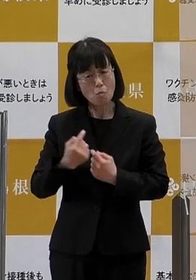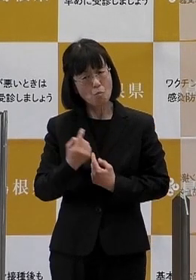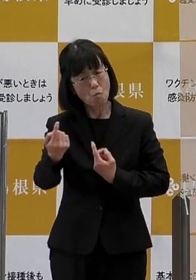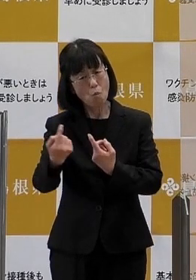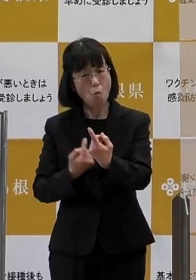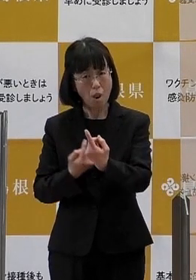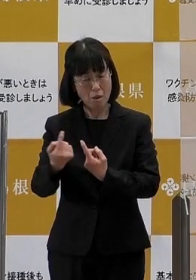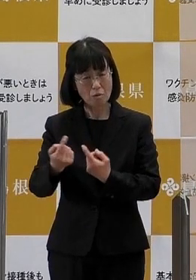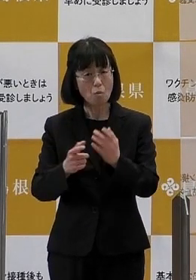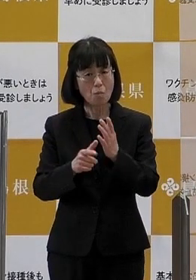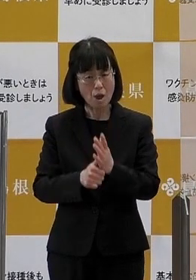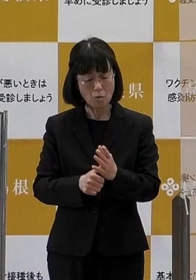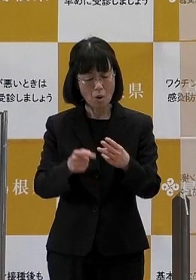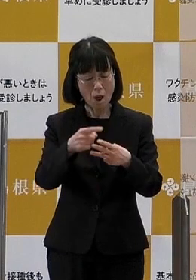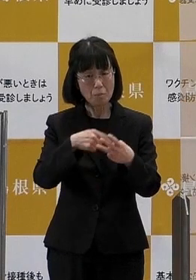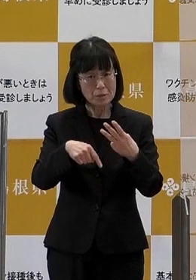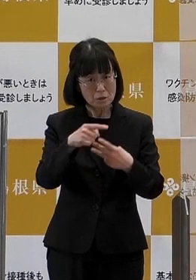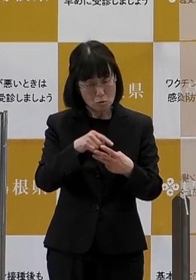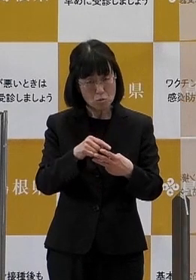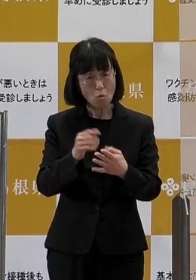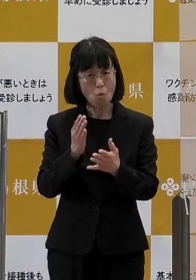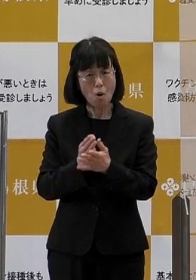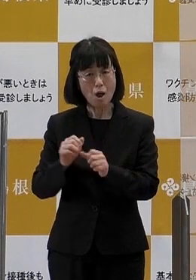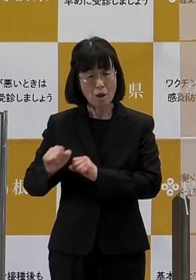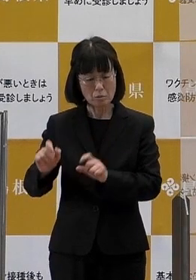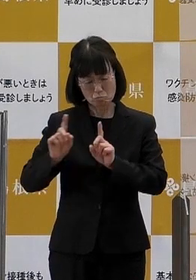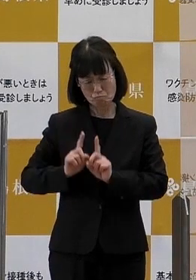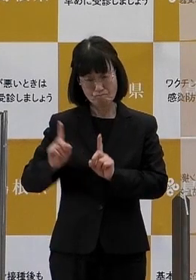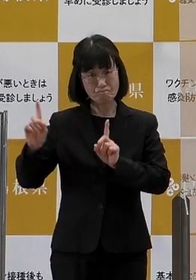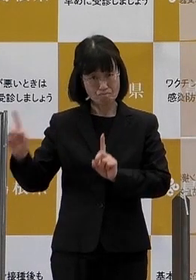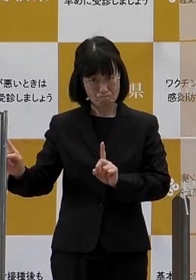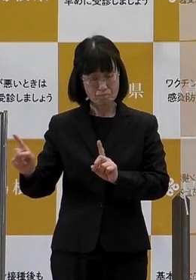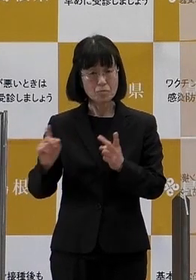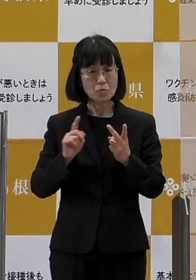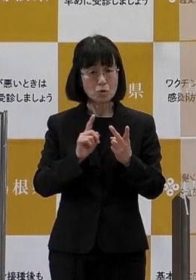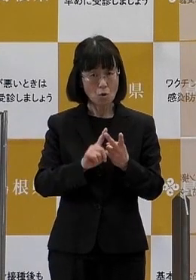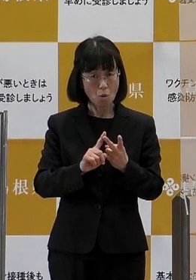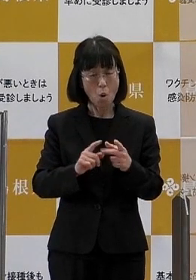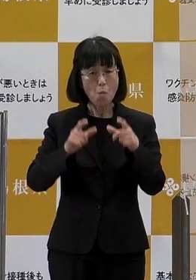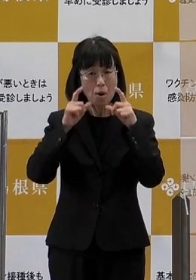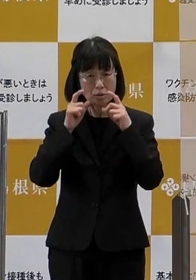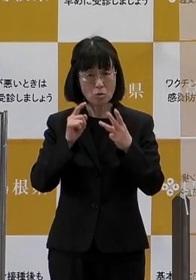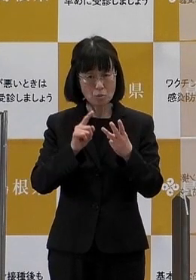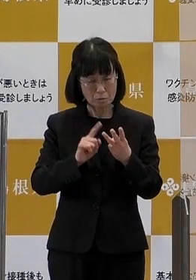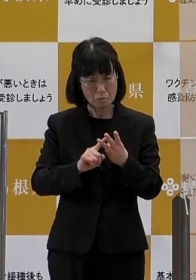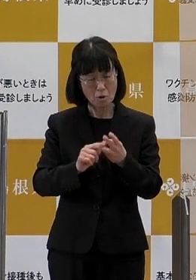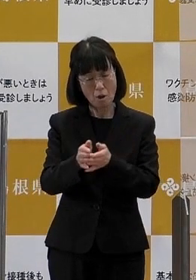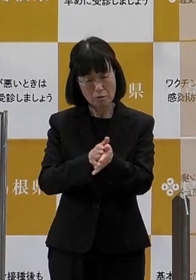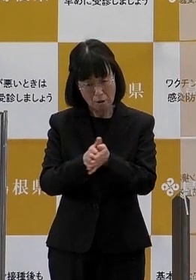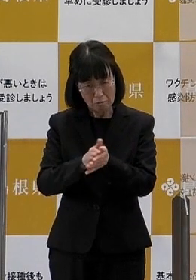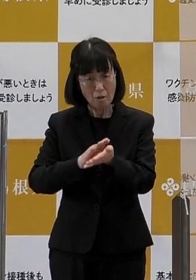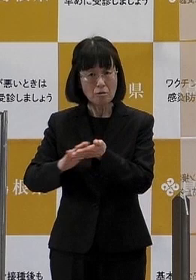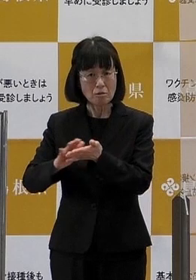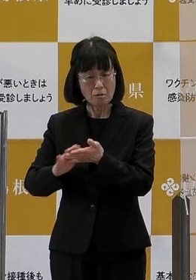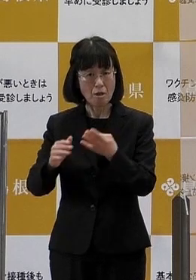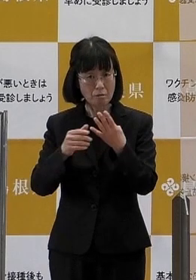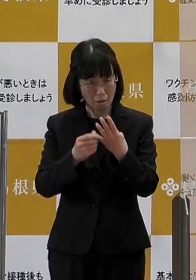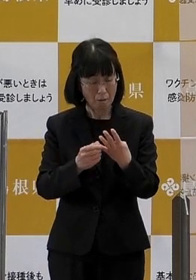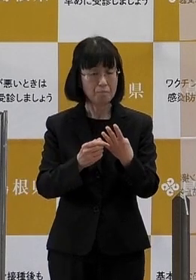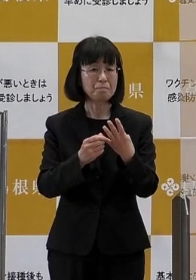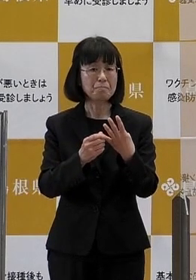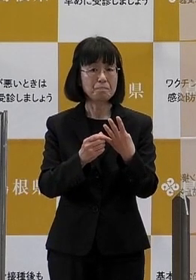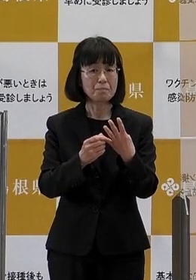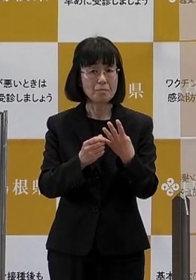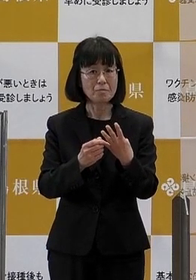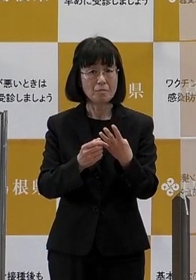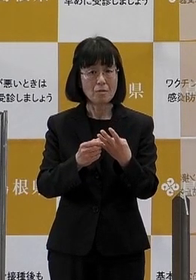方も、3つの密の回避、人と人との距離の確保、マスク着用、手洗いなどの手指衛生、